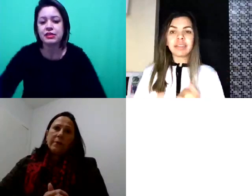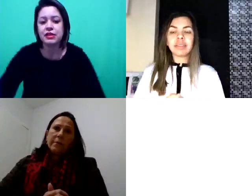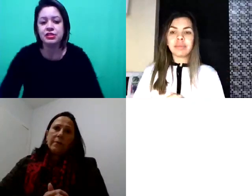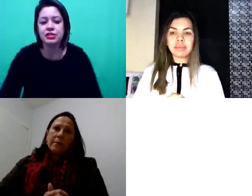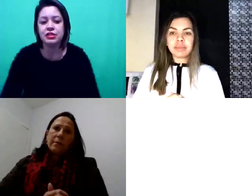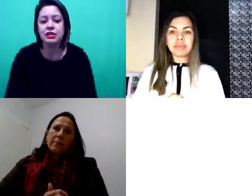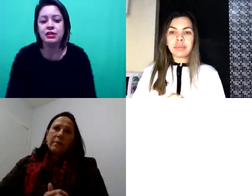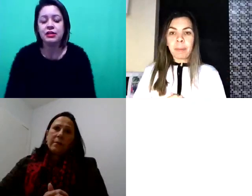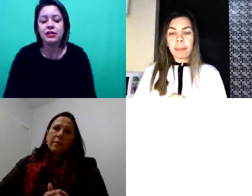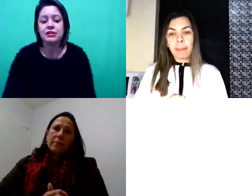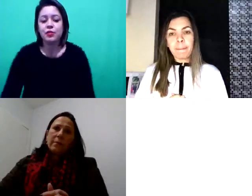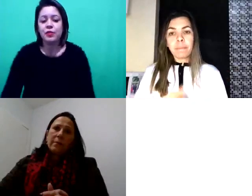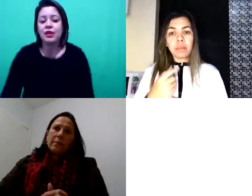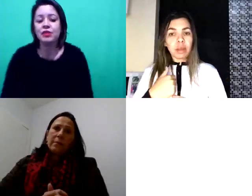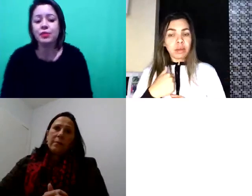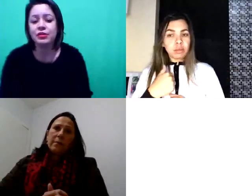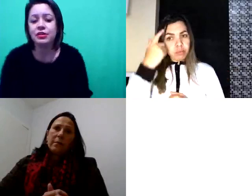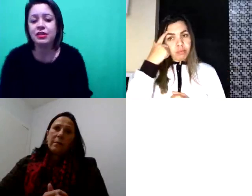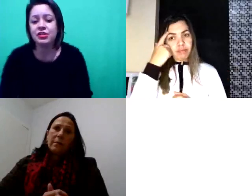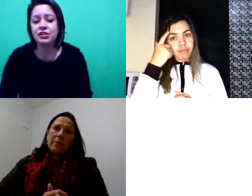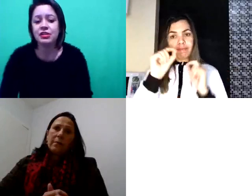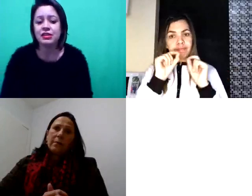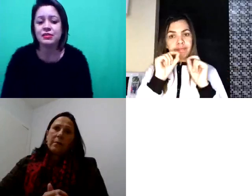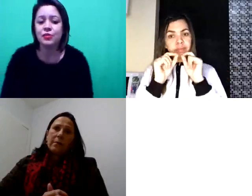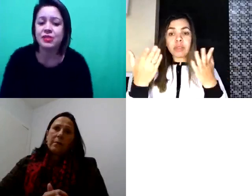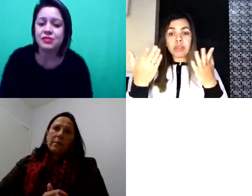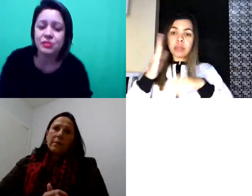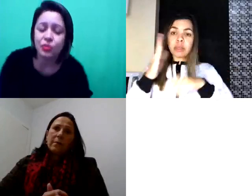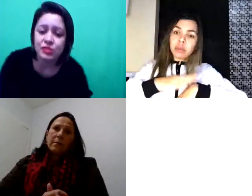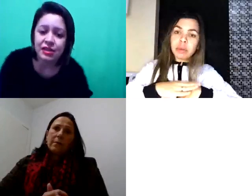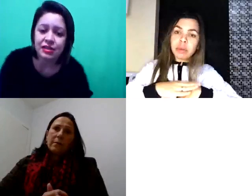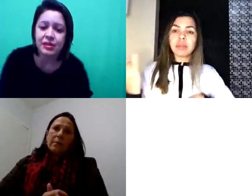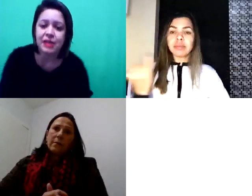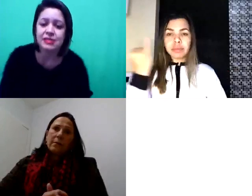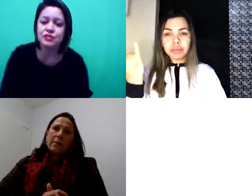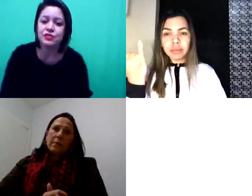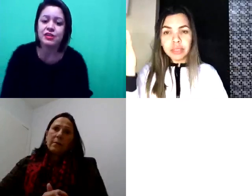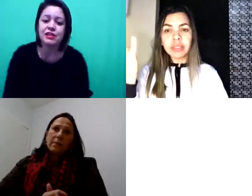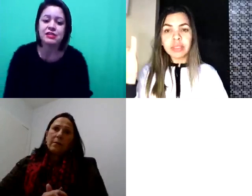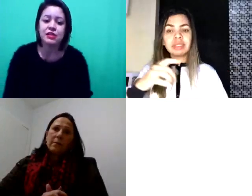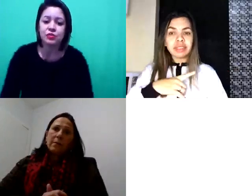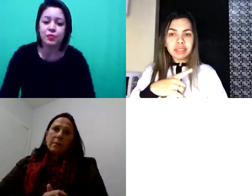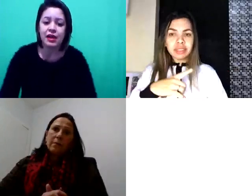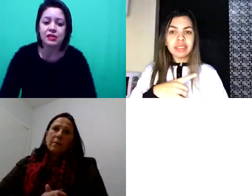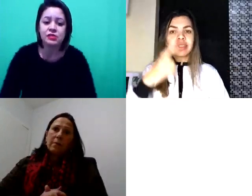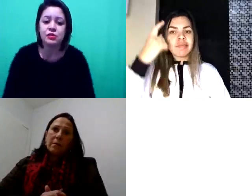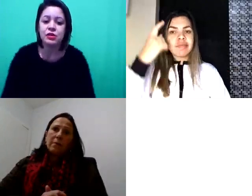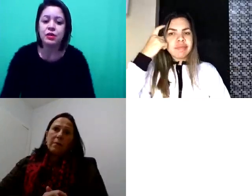gente, nesse momento, é importante que a gente tenha esse bom senso e consiga terminar as atividades dentro do prazo para não